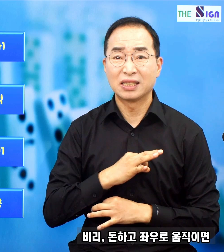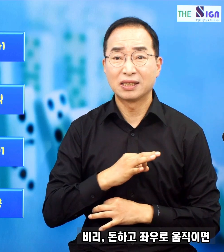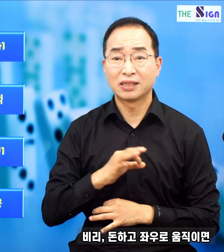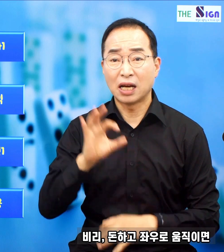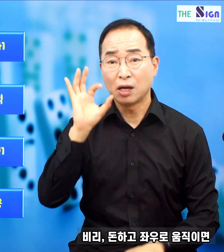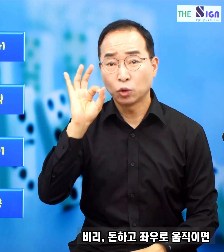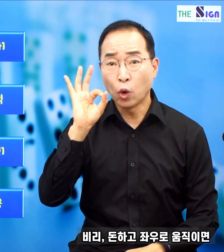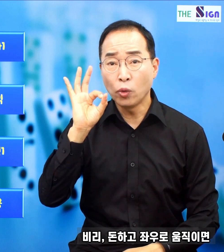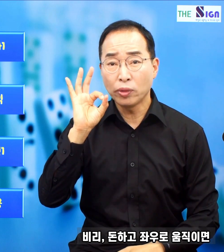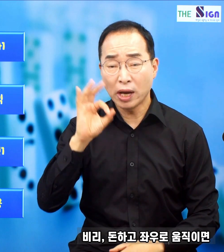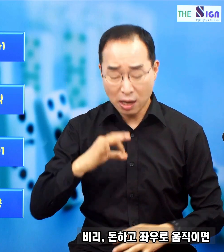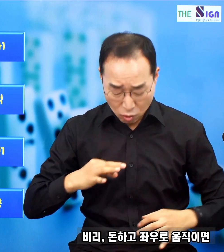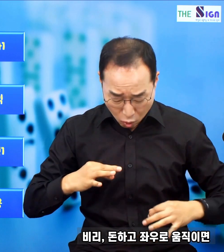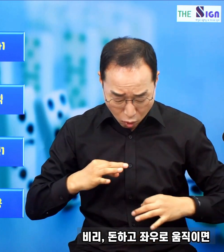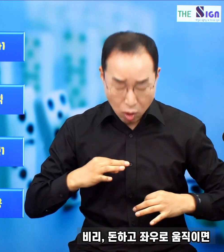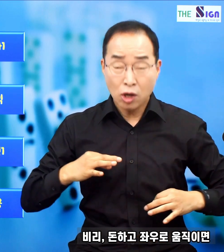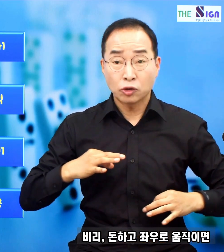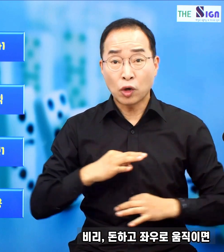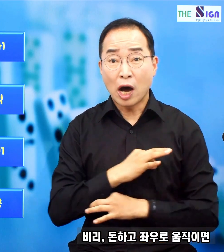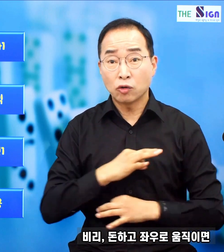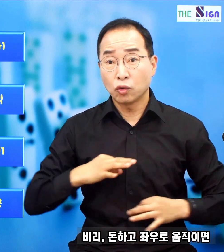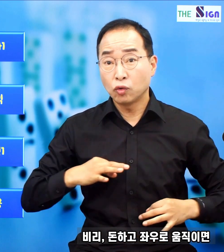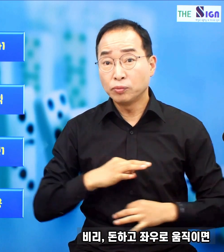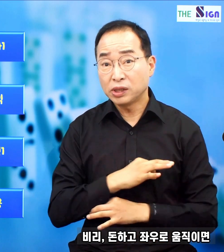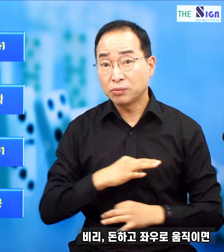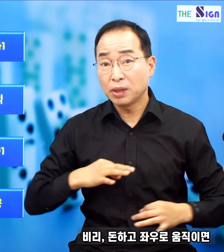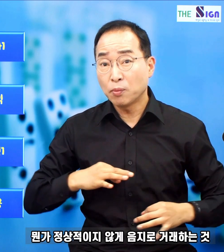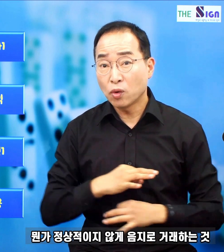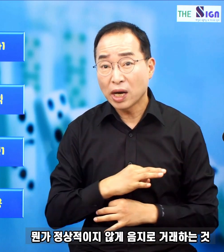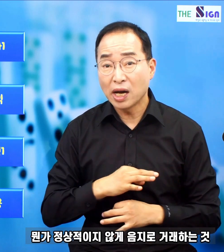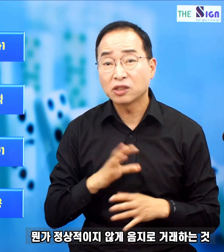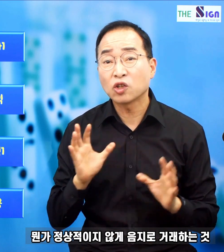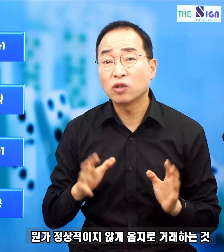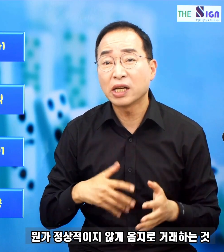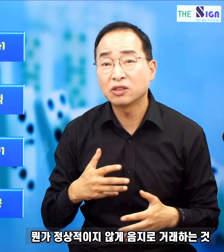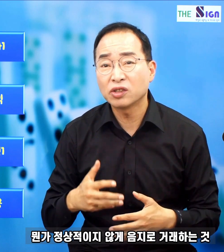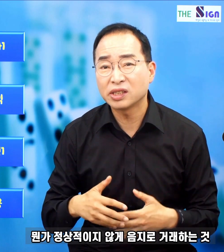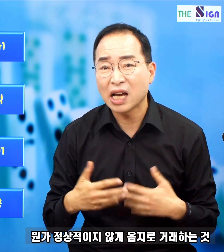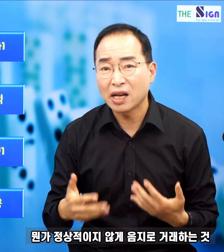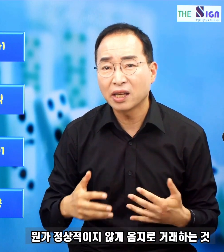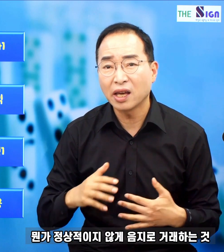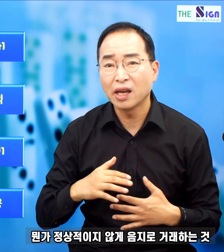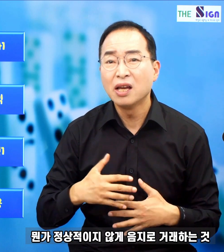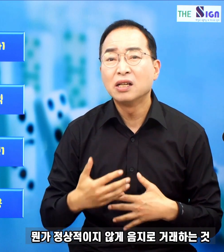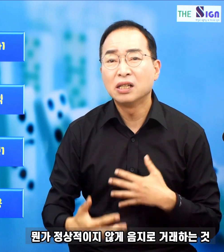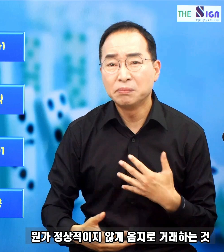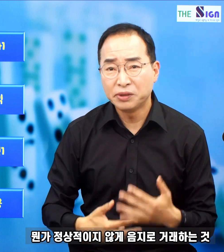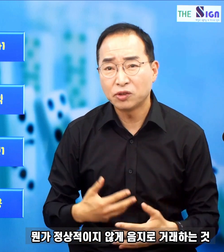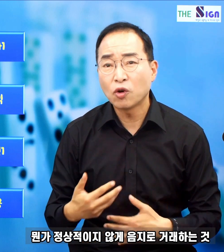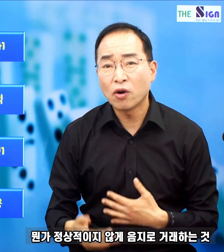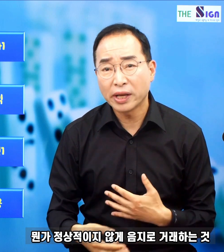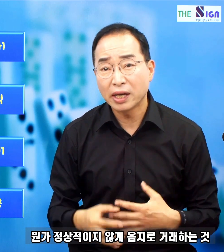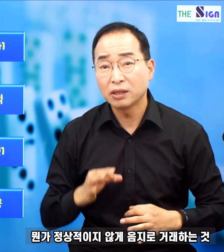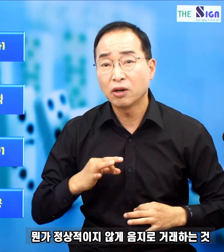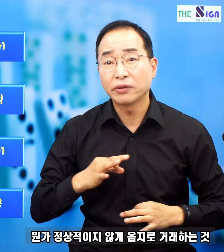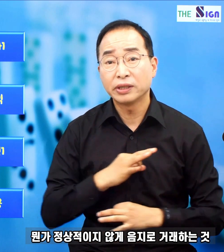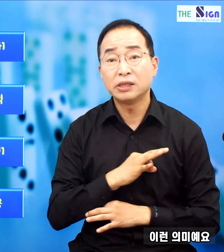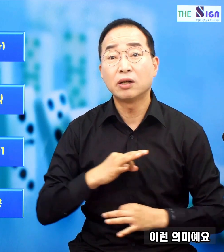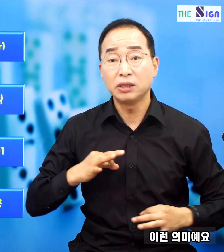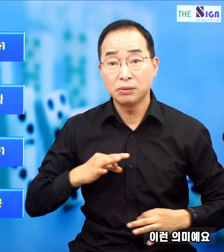자, 돈하고 좌우로 움직이면 뭔가 정상적이지 않게 음지로 거래하는 것, 이런